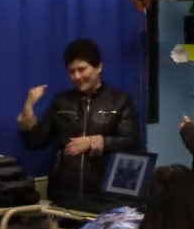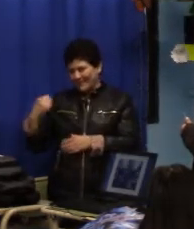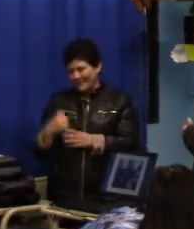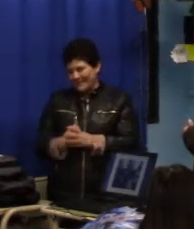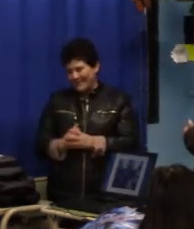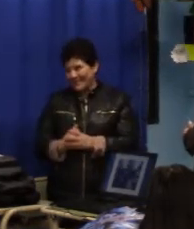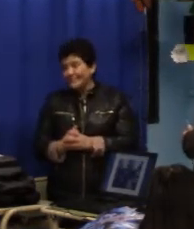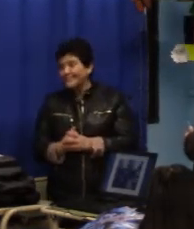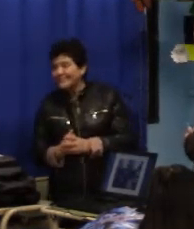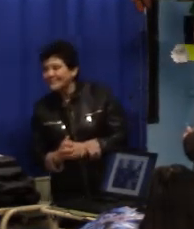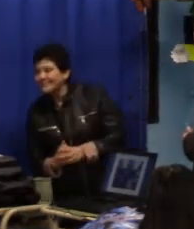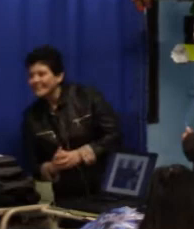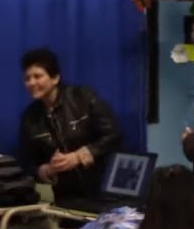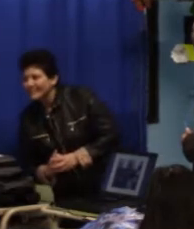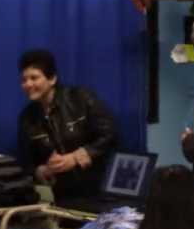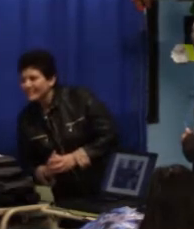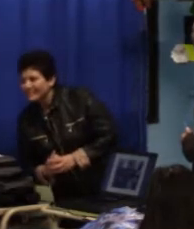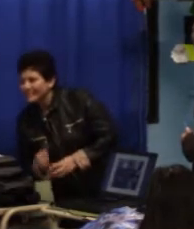¿Y acá conocen?